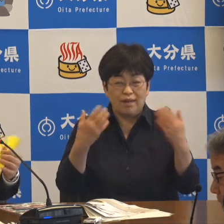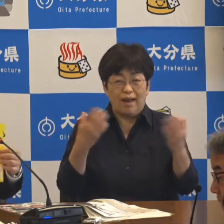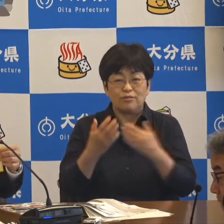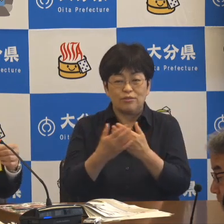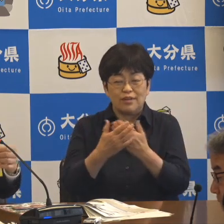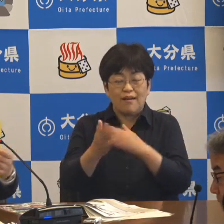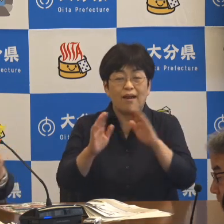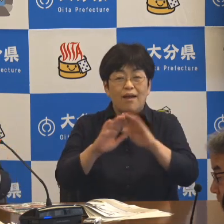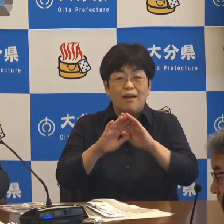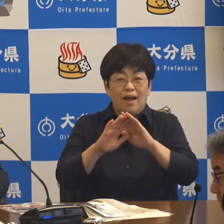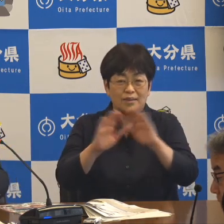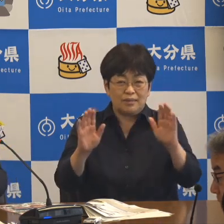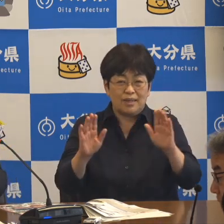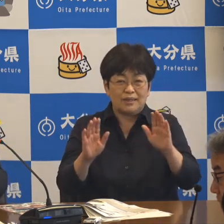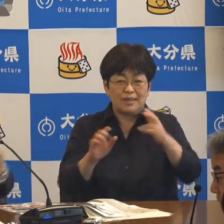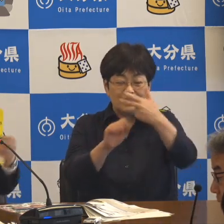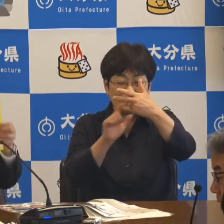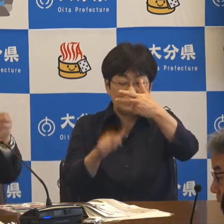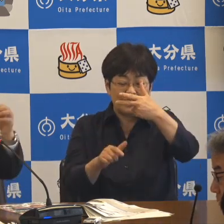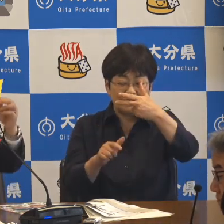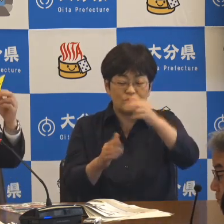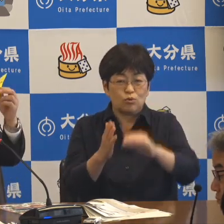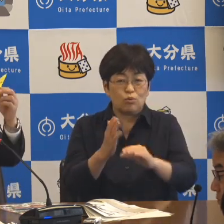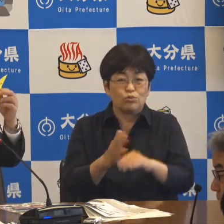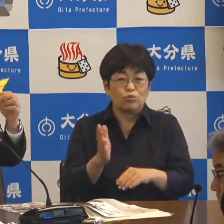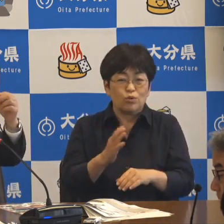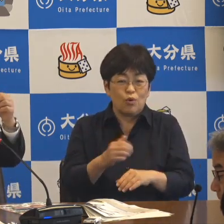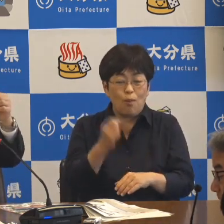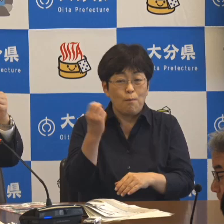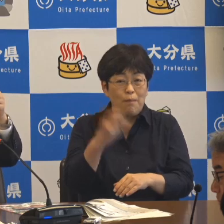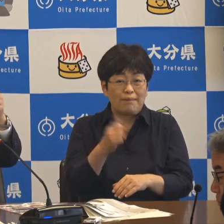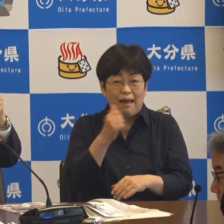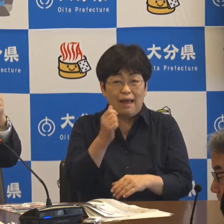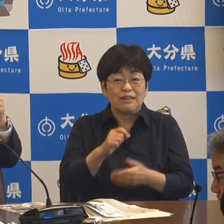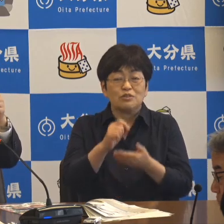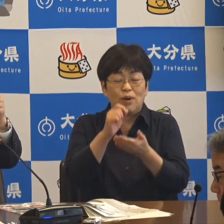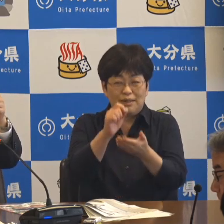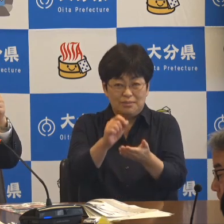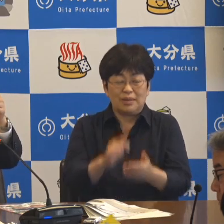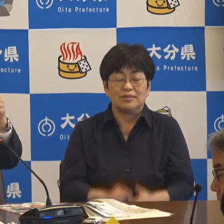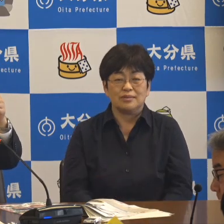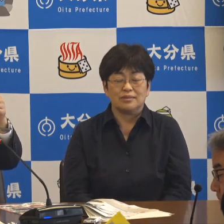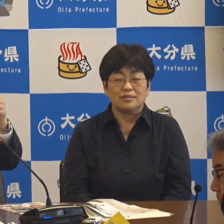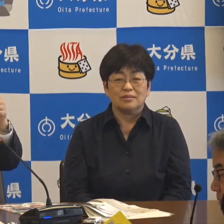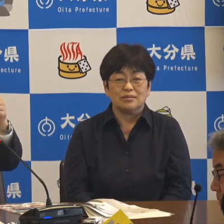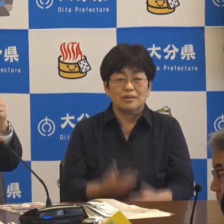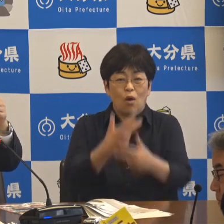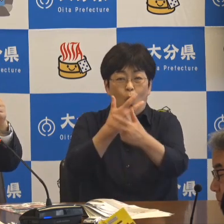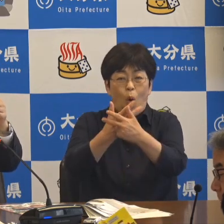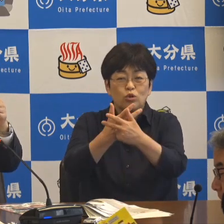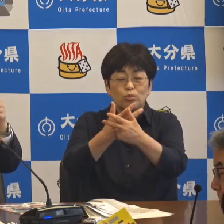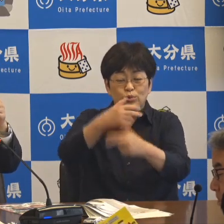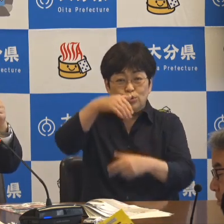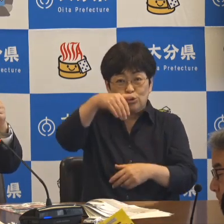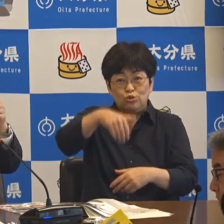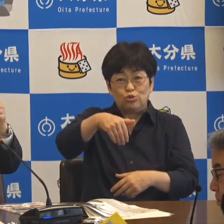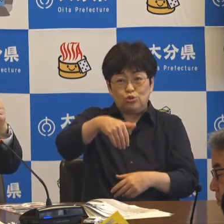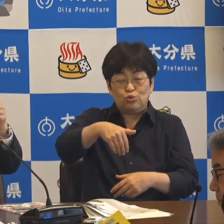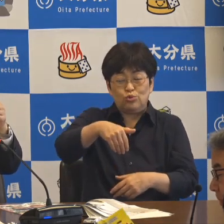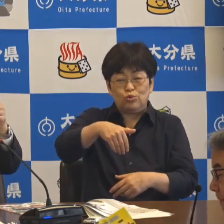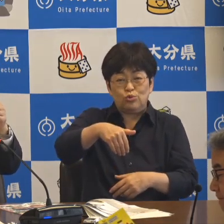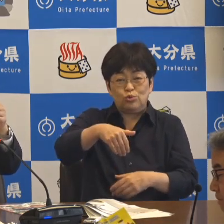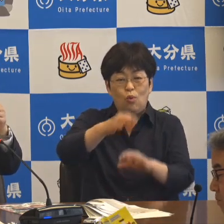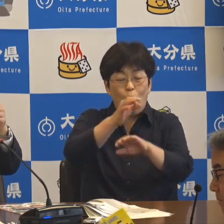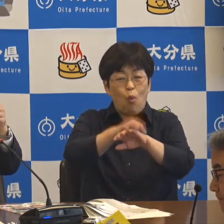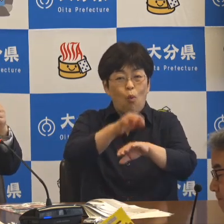ね、会見でまたちょっとご紹介するかもしれませんけれども、一応北部九州ということで、大分県